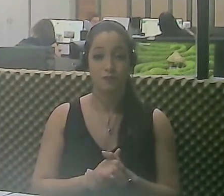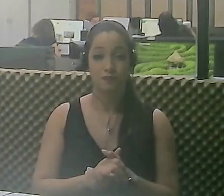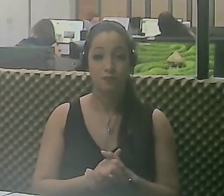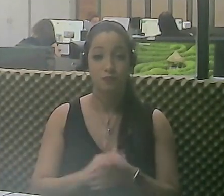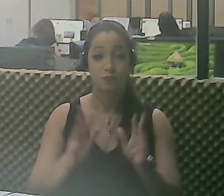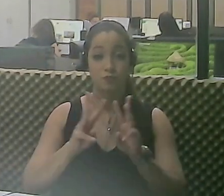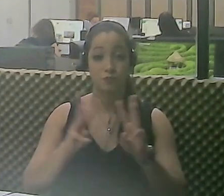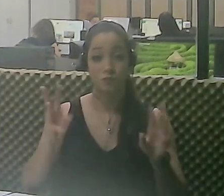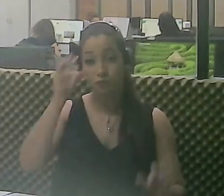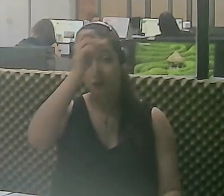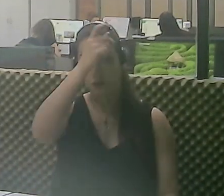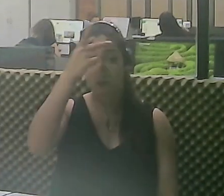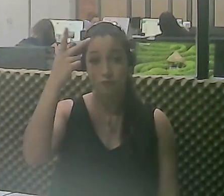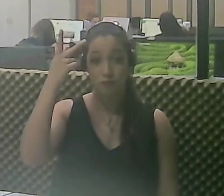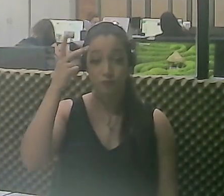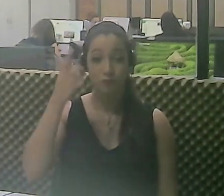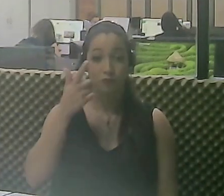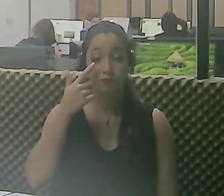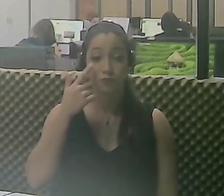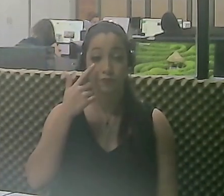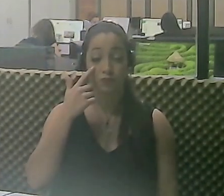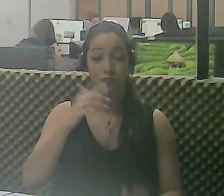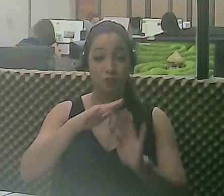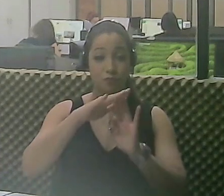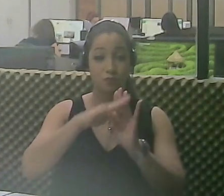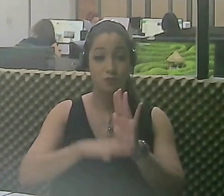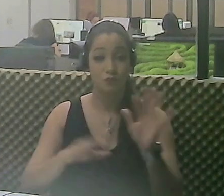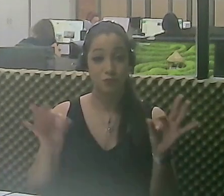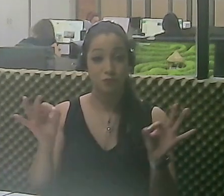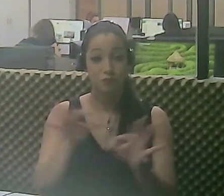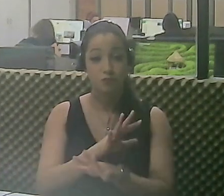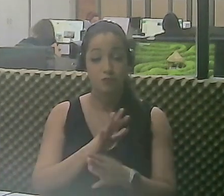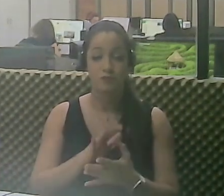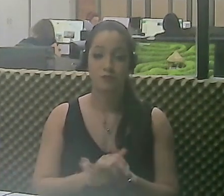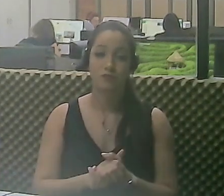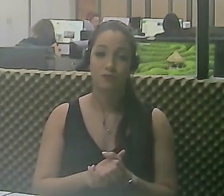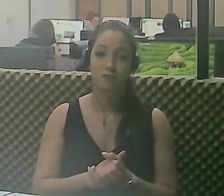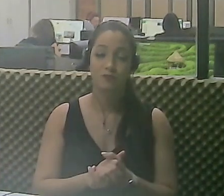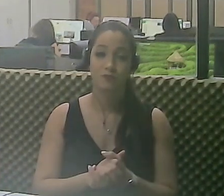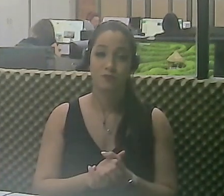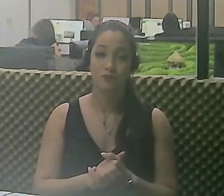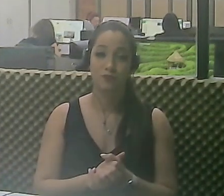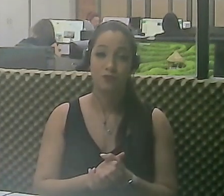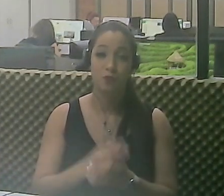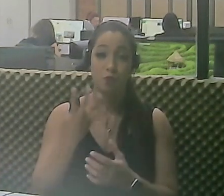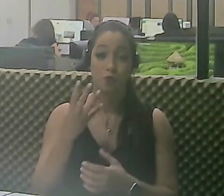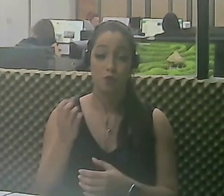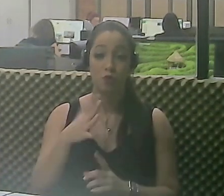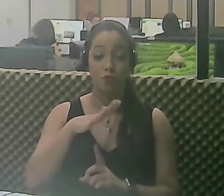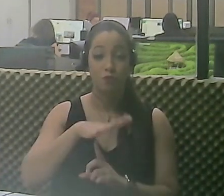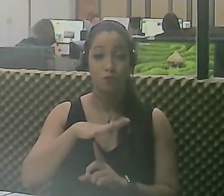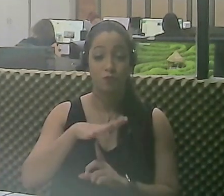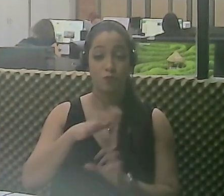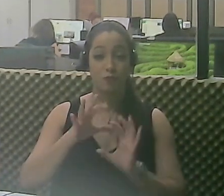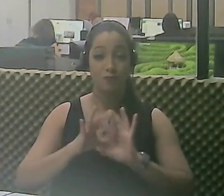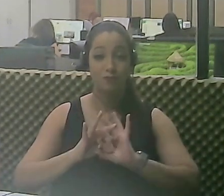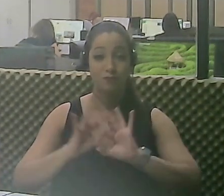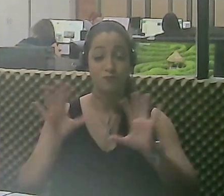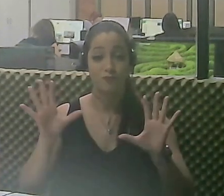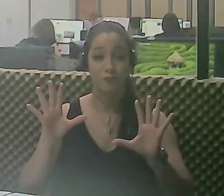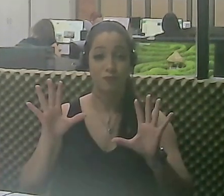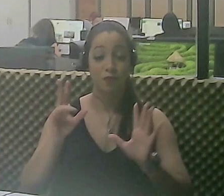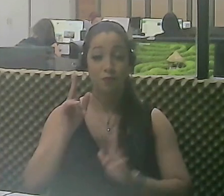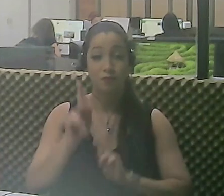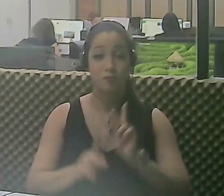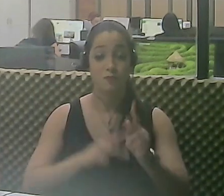No portal da Prefeitura, você confere o cronograma completo. 4 novas feiras livres estão disponíveis para